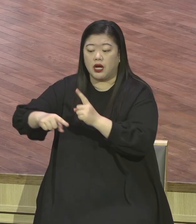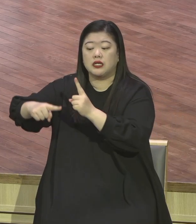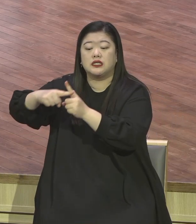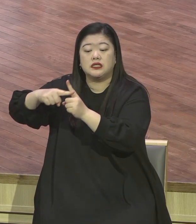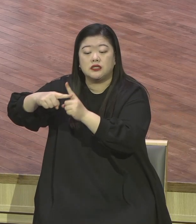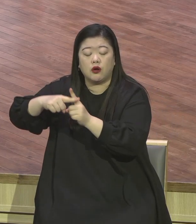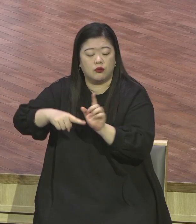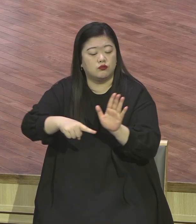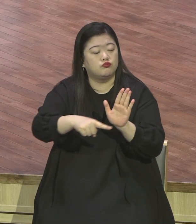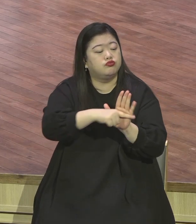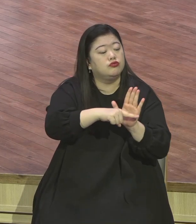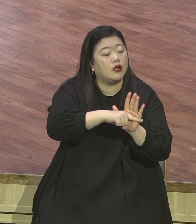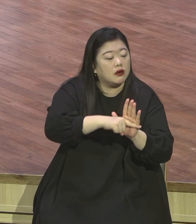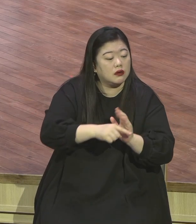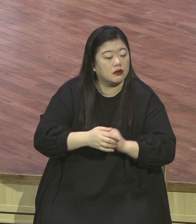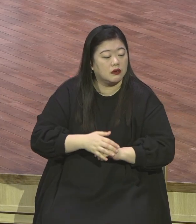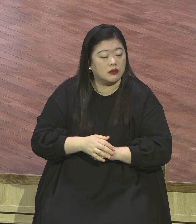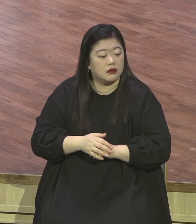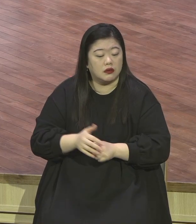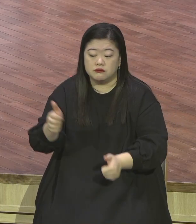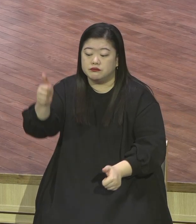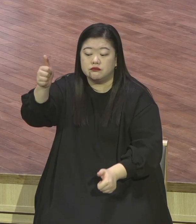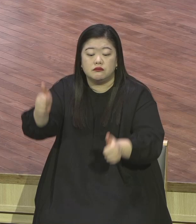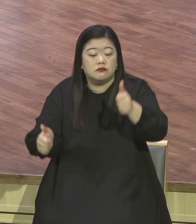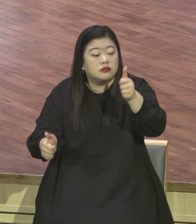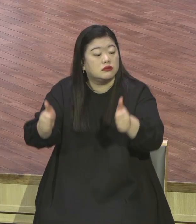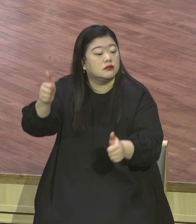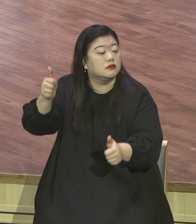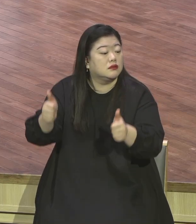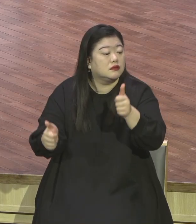것과 죽이는 것 어느 것이 옳으냐